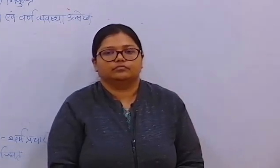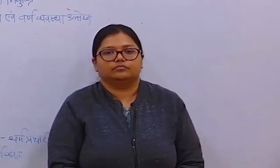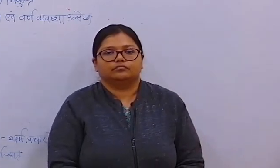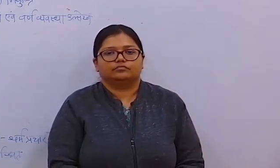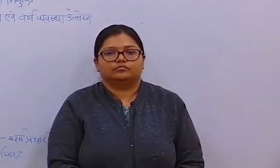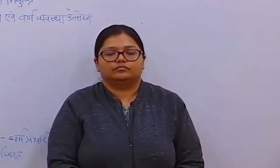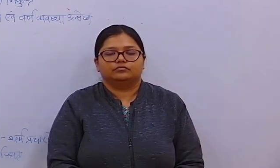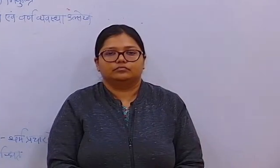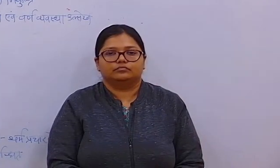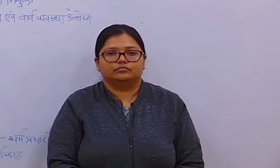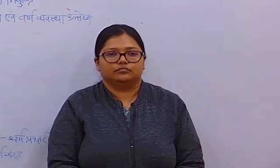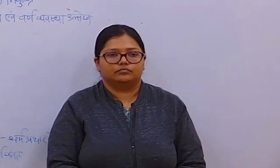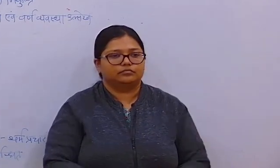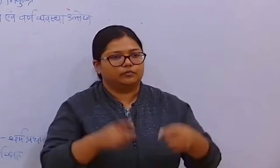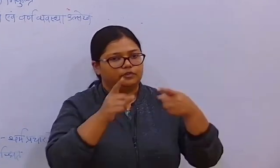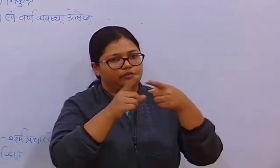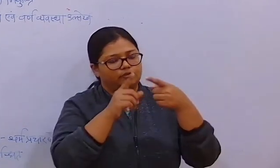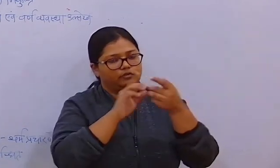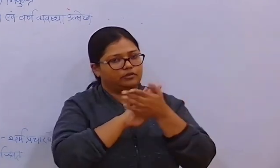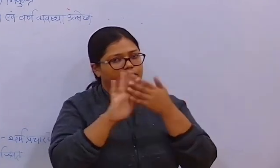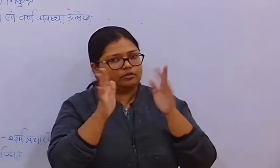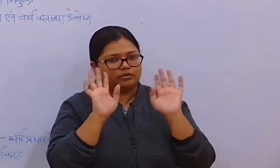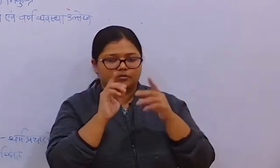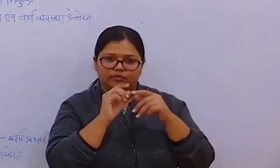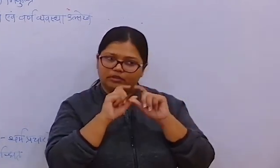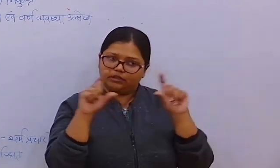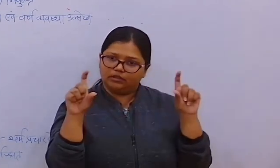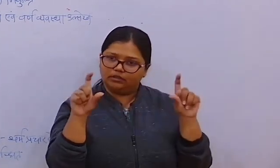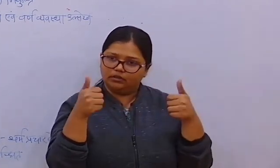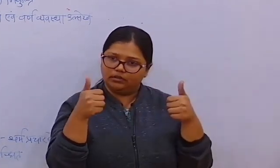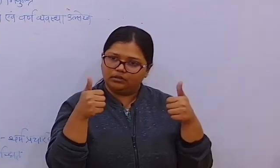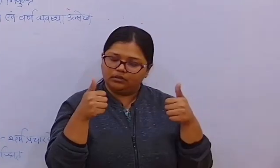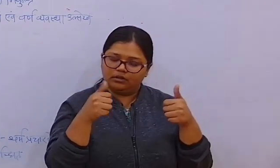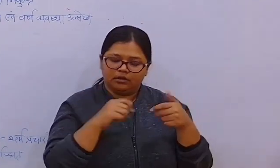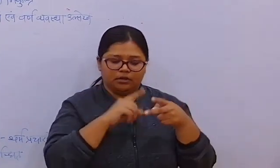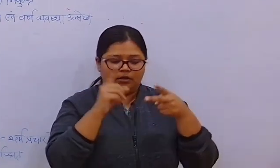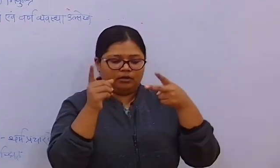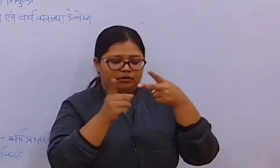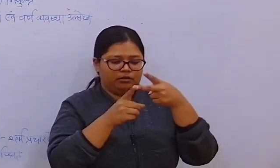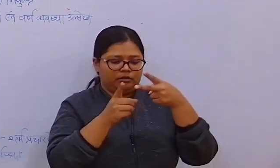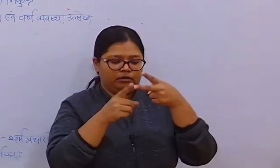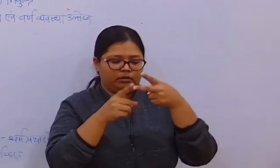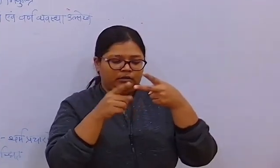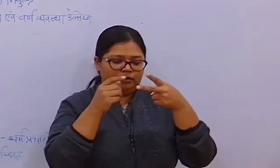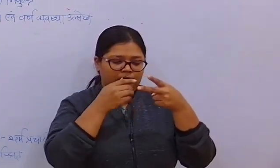स्थापित करवाया। ये पहला हो गया पॉइंट। क्लियर है सबको? चलो अब दूसरा पॉइंट लिखो,